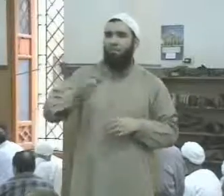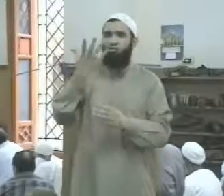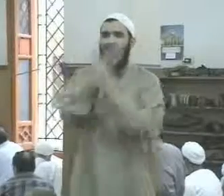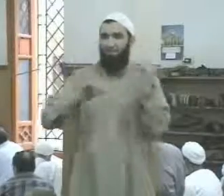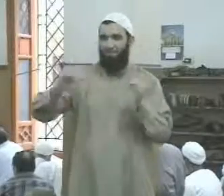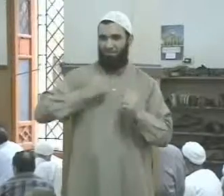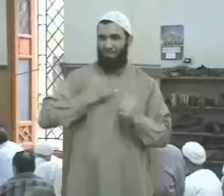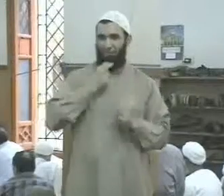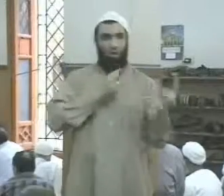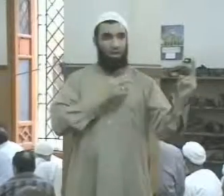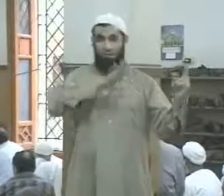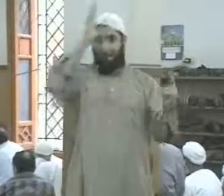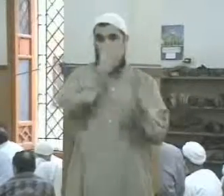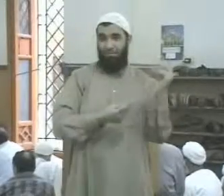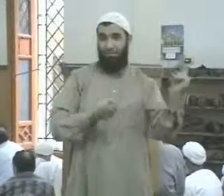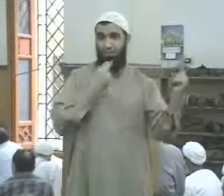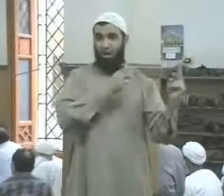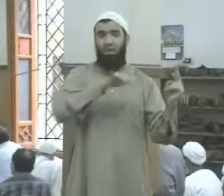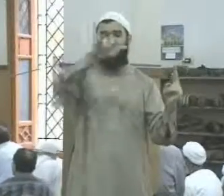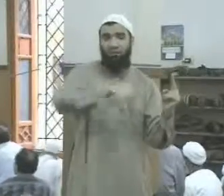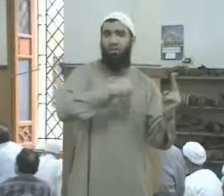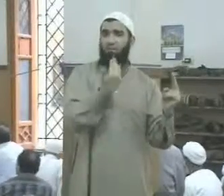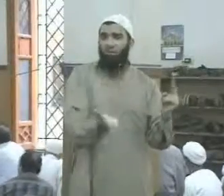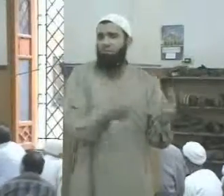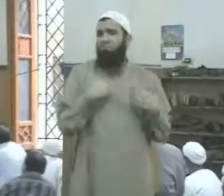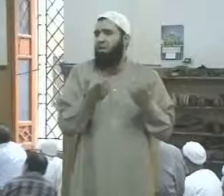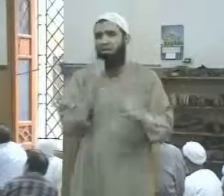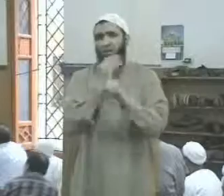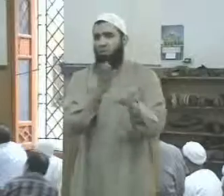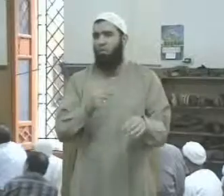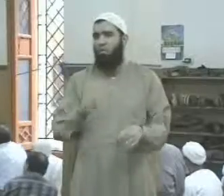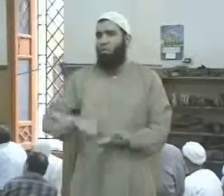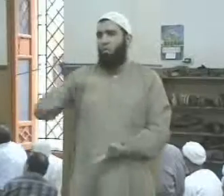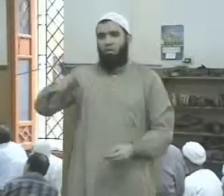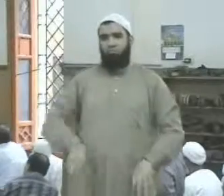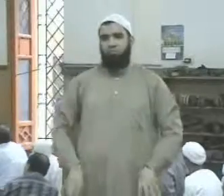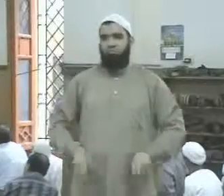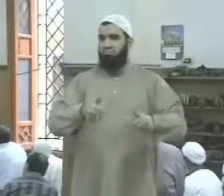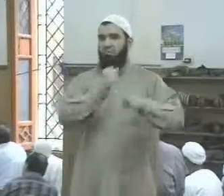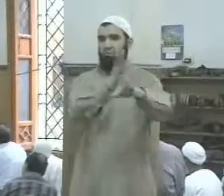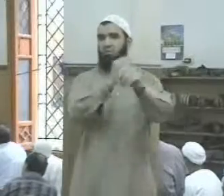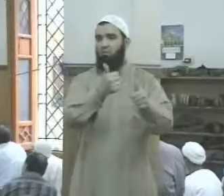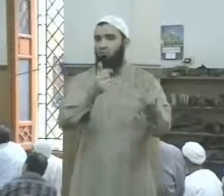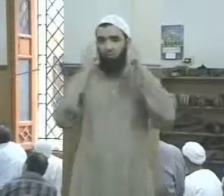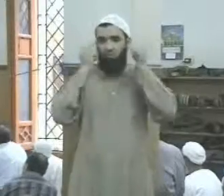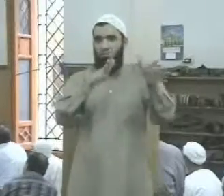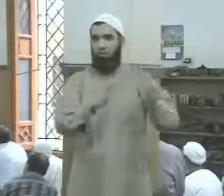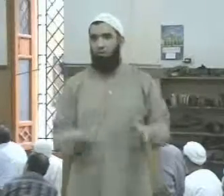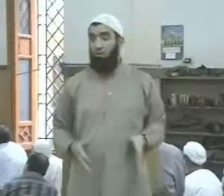غاب. فغضبت لأنها تريد أن يكون ولدها ولي العهد بعد